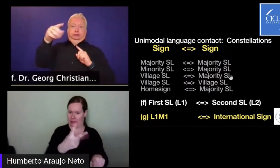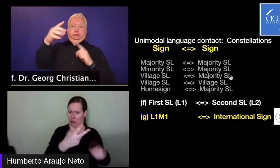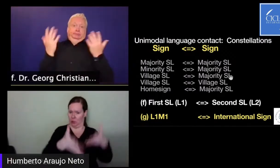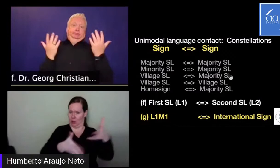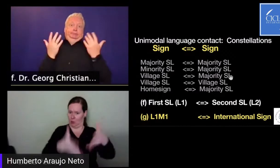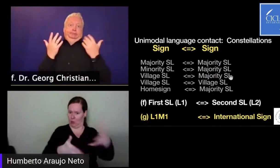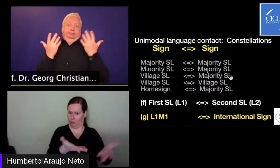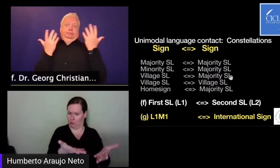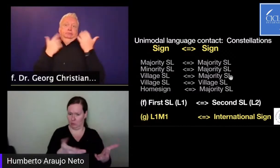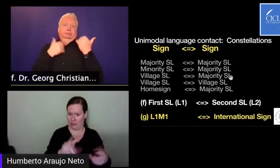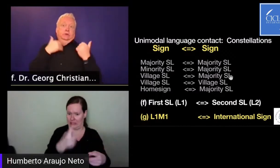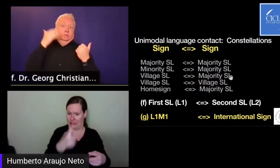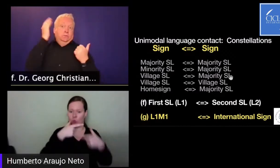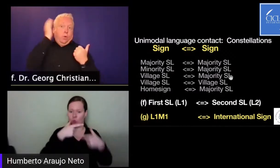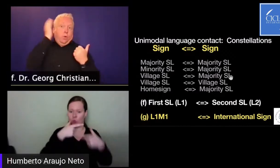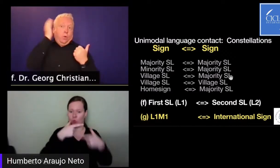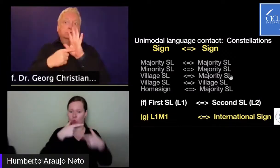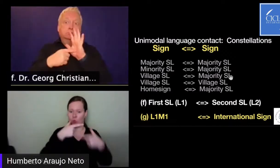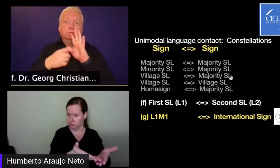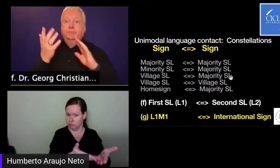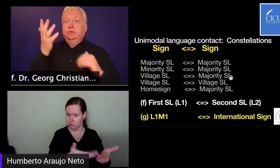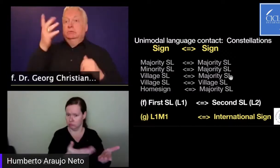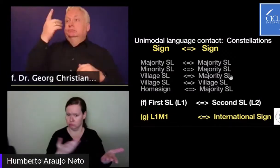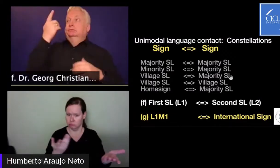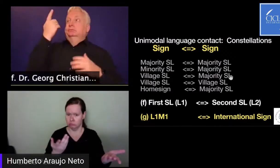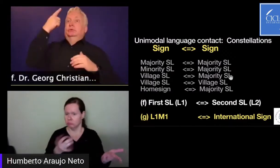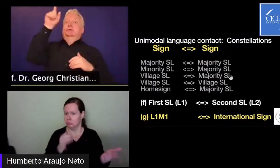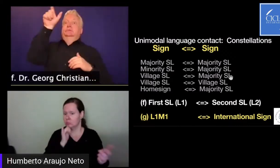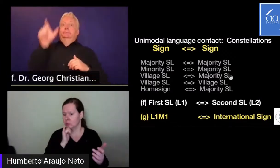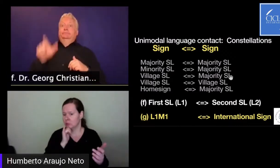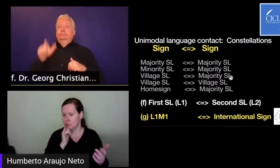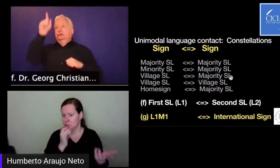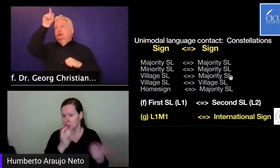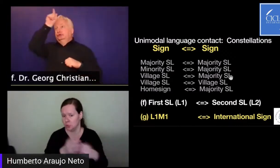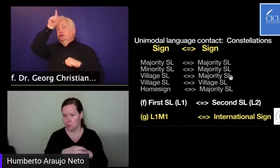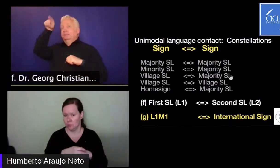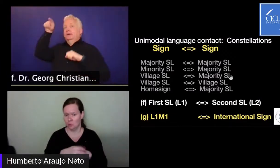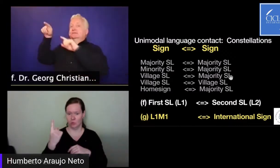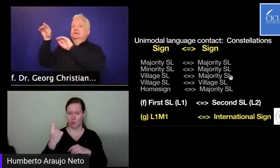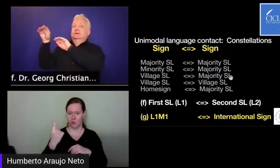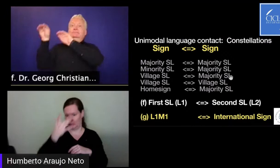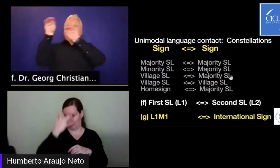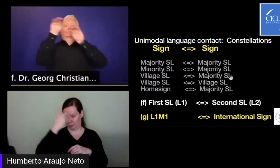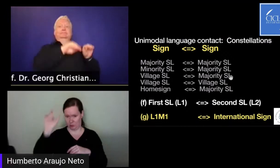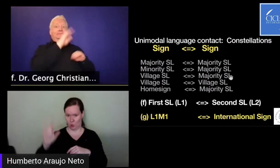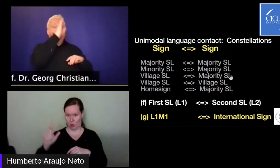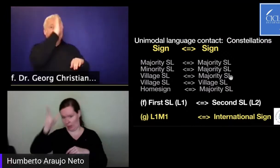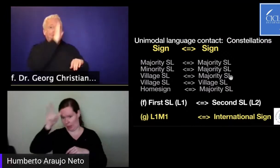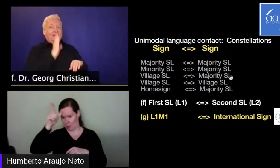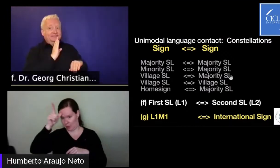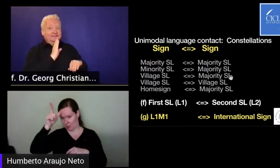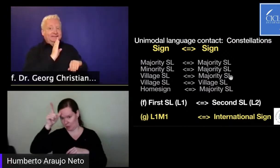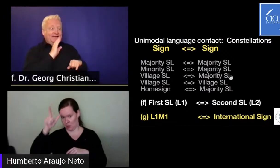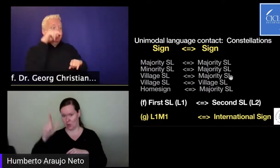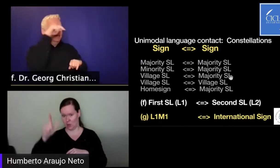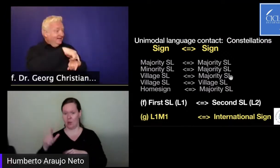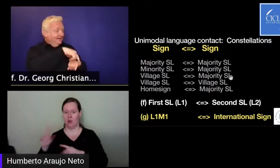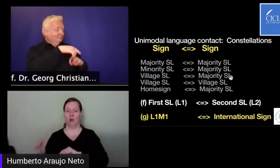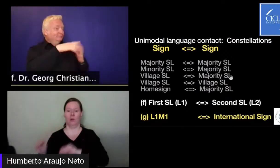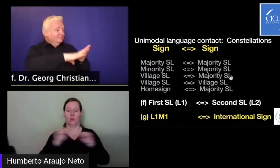teria, além da sua primeira língua de sinais, uma língua adicional, uma língua de sinais adicional. Então, imagine uma